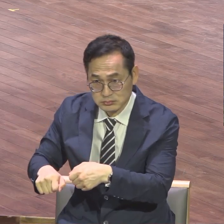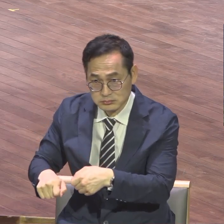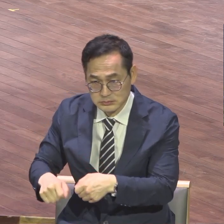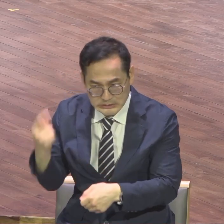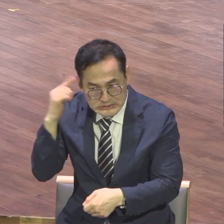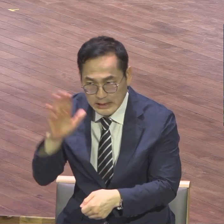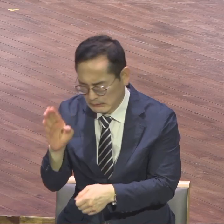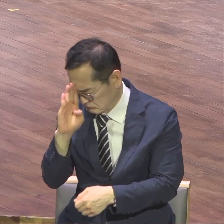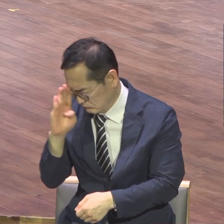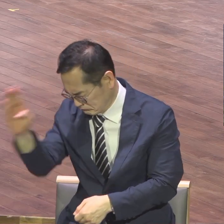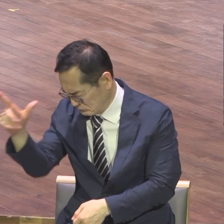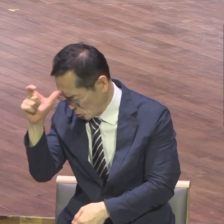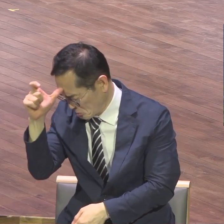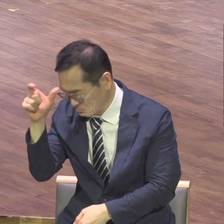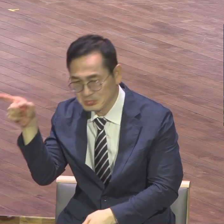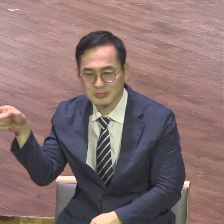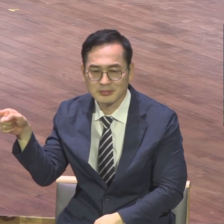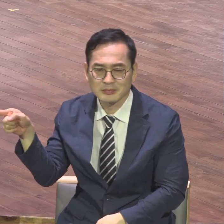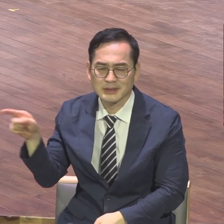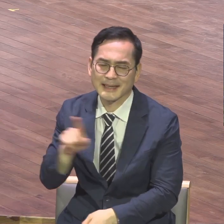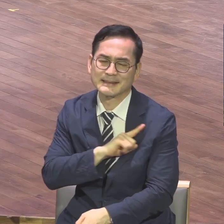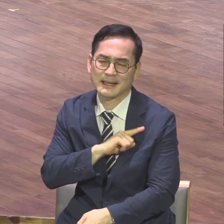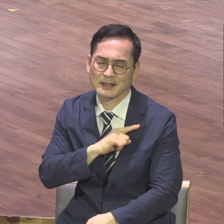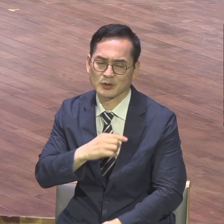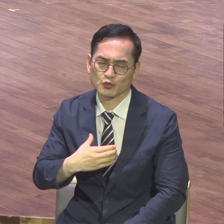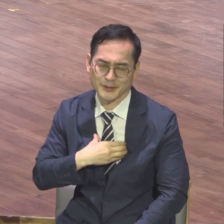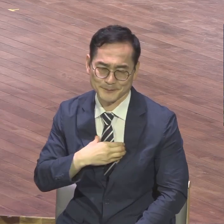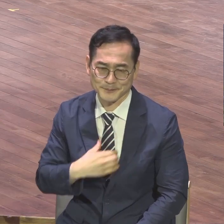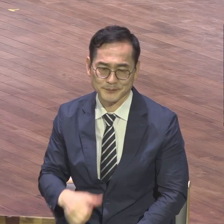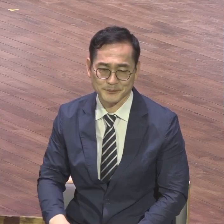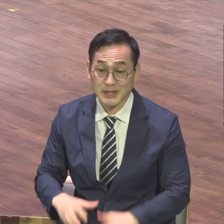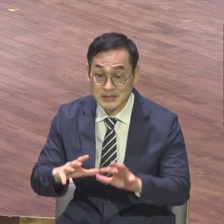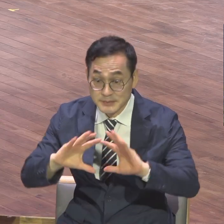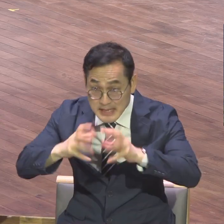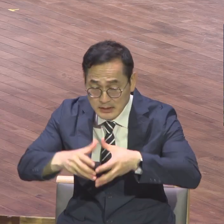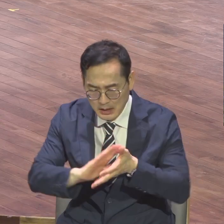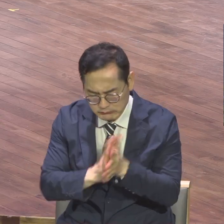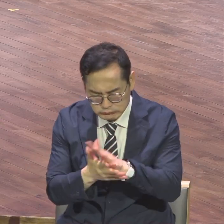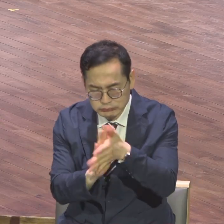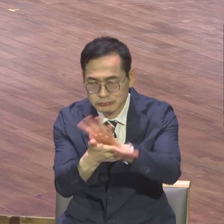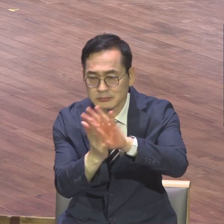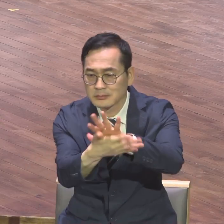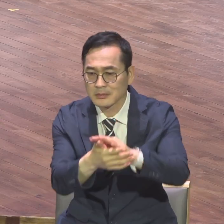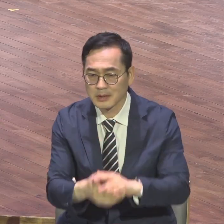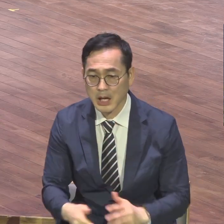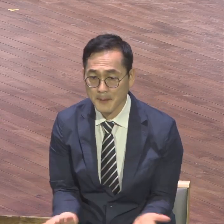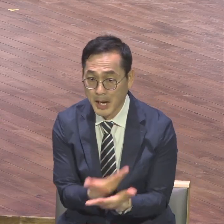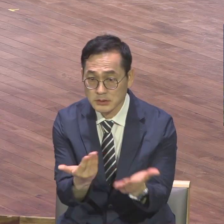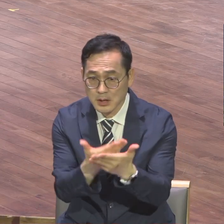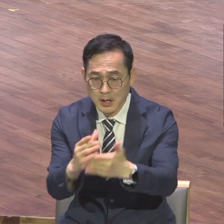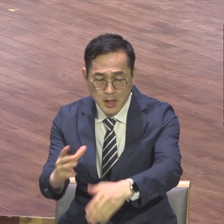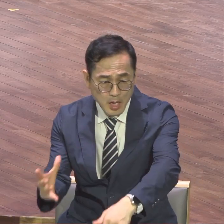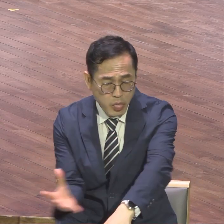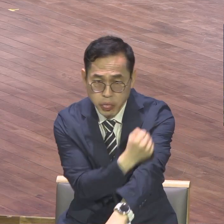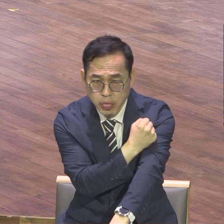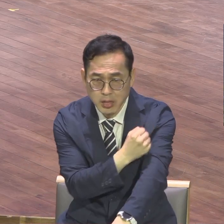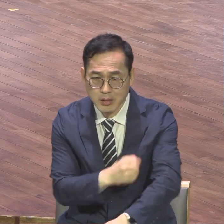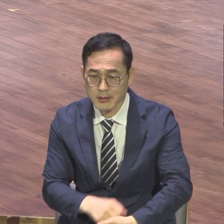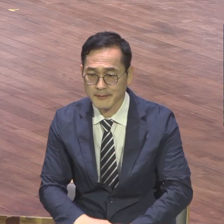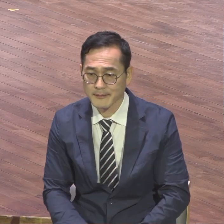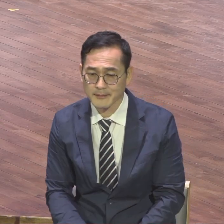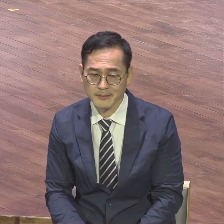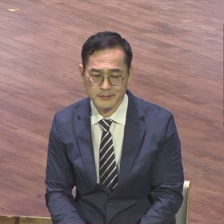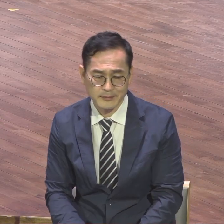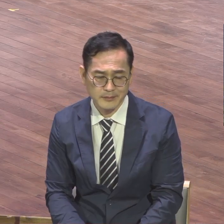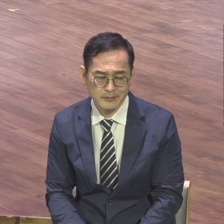지금 우리가 살고 있는 시대가 어느 시대예요? 격변의 시대요. 지금 AI가 등장하셨습니다. 이제 제한식이지 않으면 사람들이 파멸할